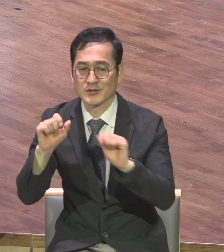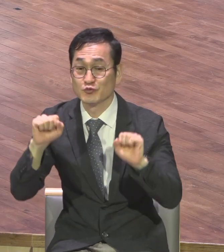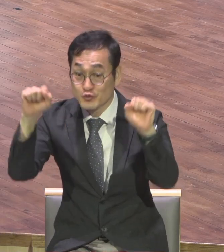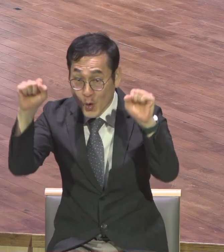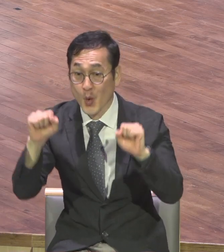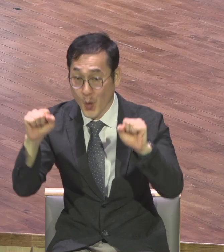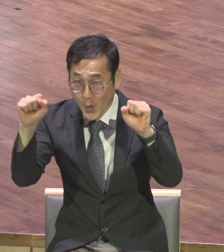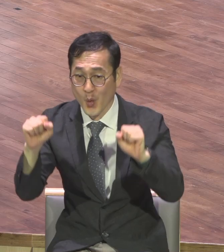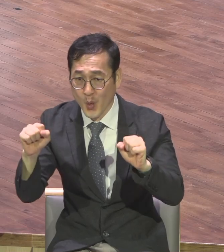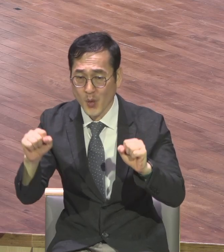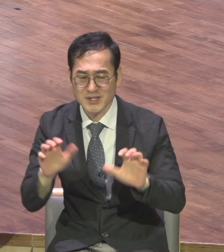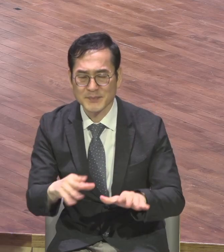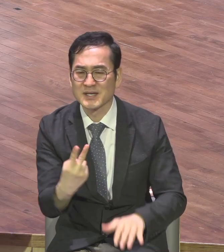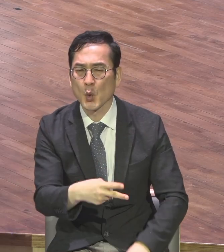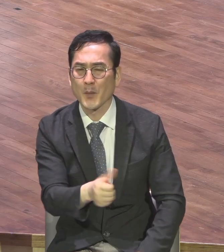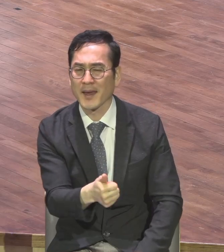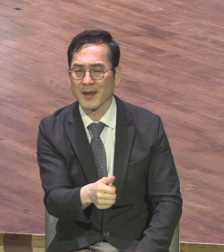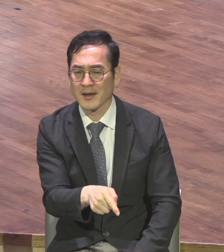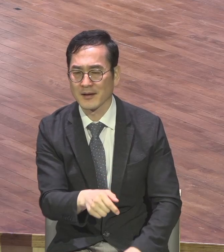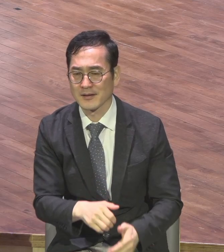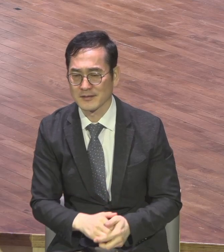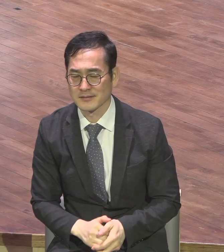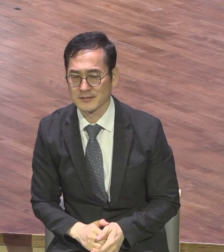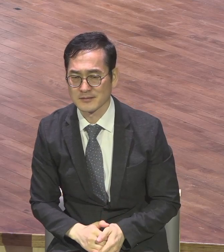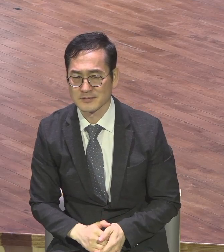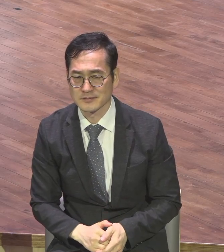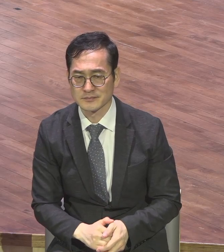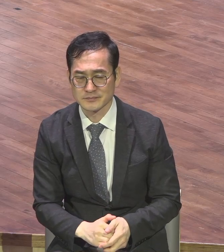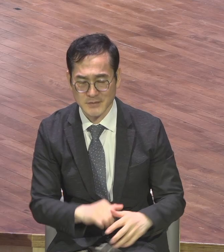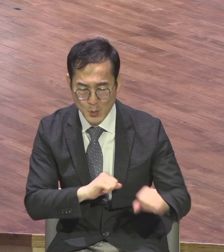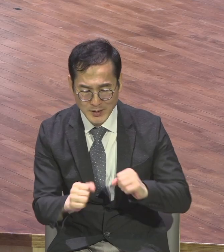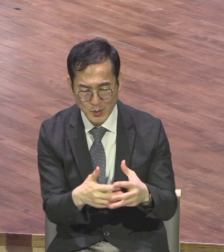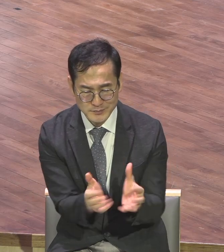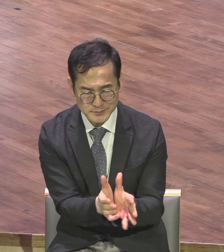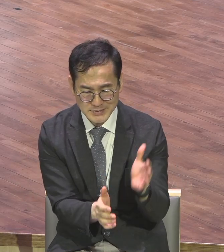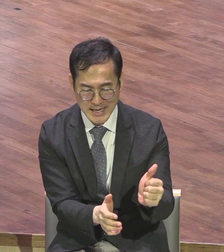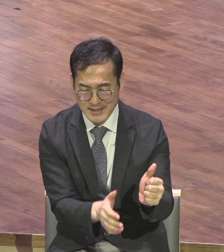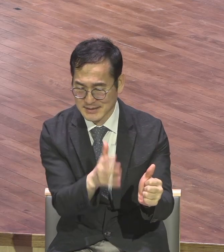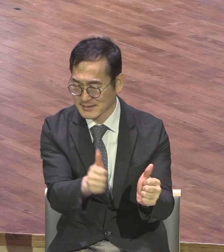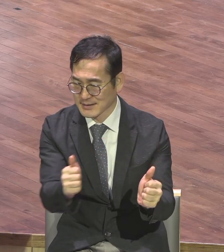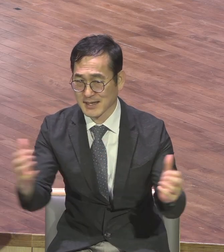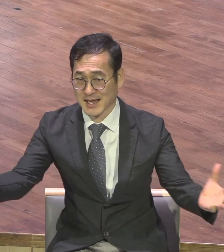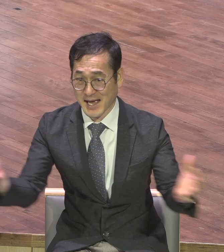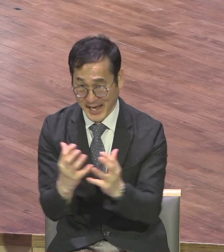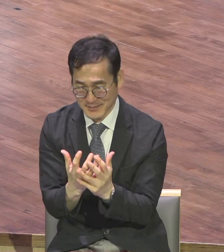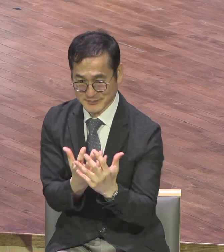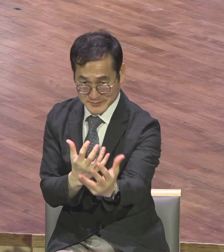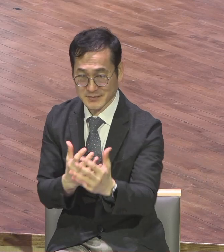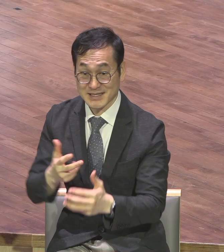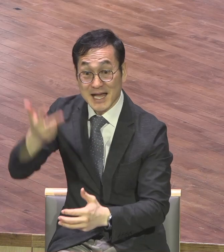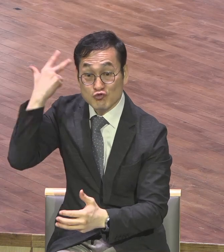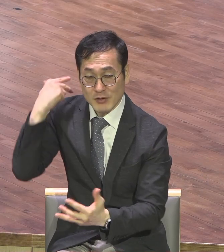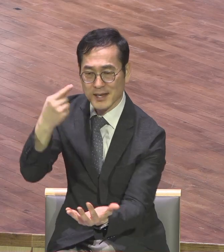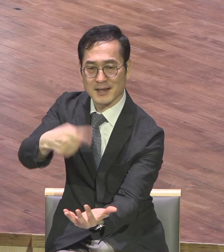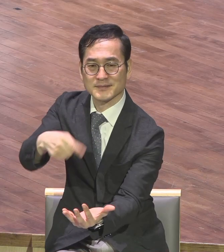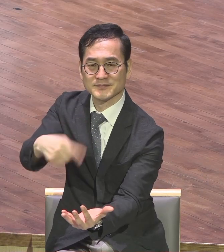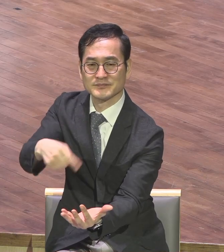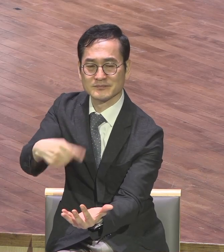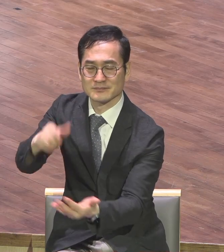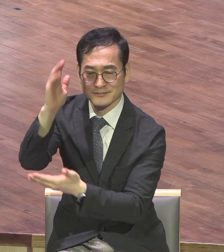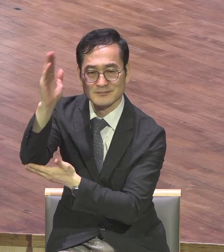운동. 또 사역자 조장 제가 지난주 특강을 그렇게 하면서 말씀 운동 확산에